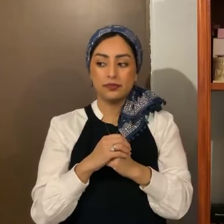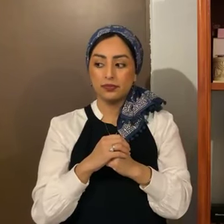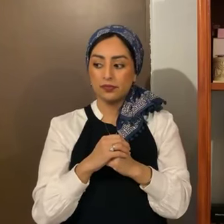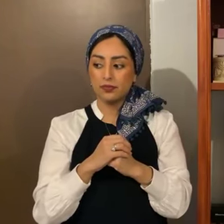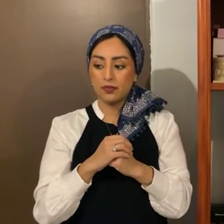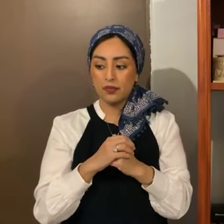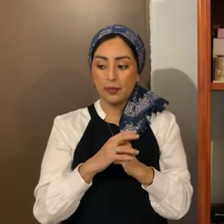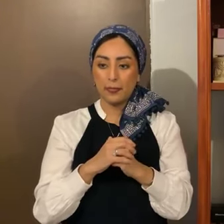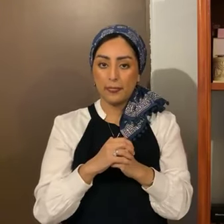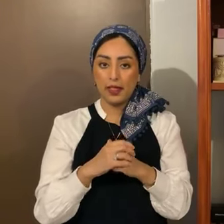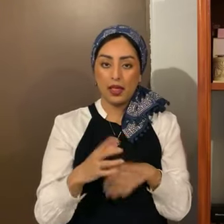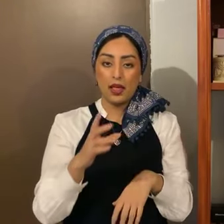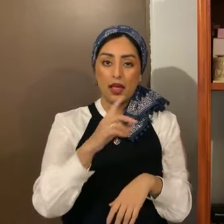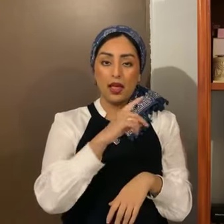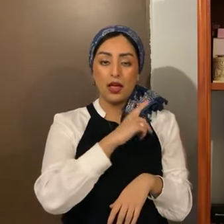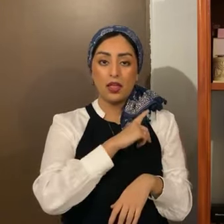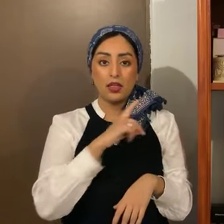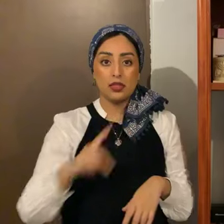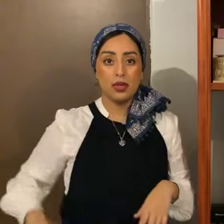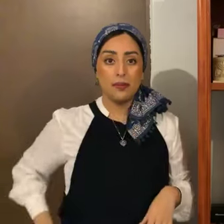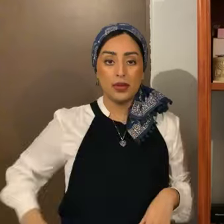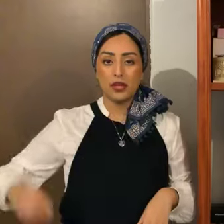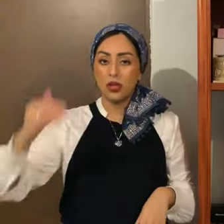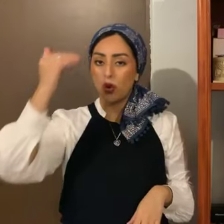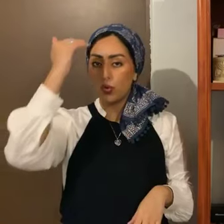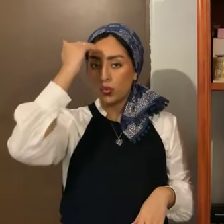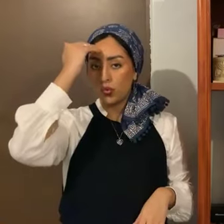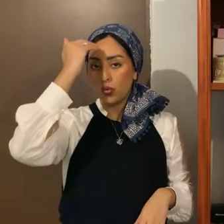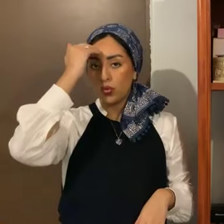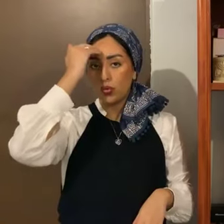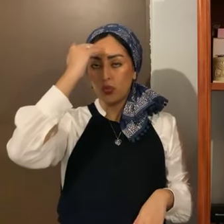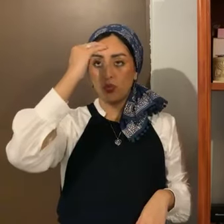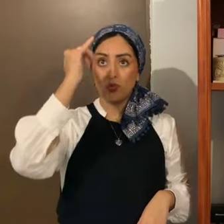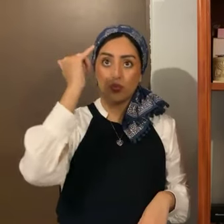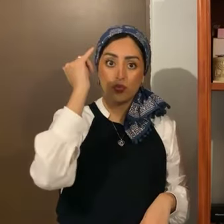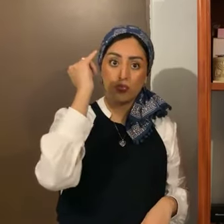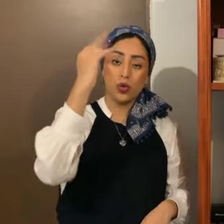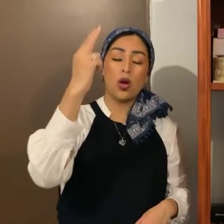Entonces, el rey David sabía que Yahweh